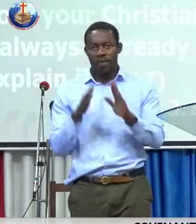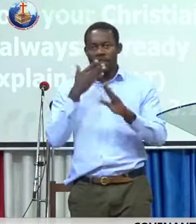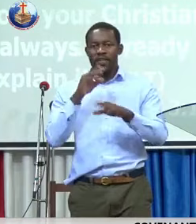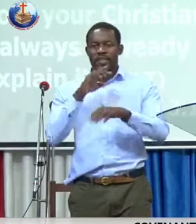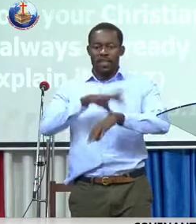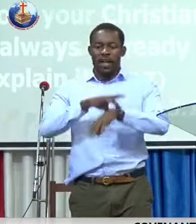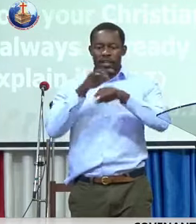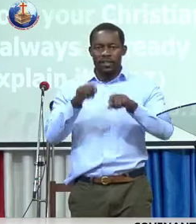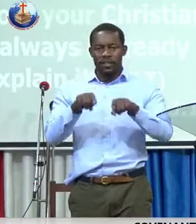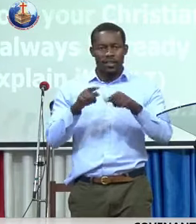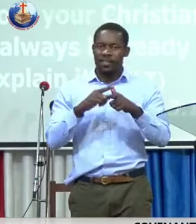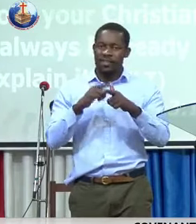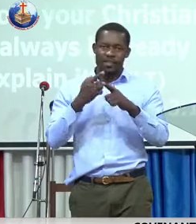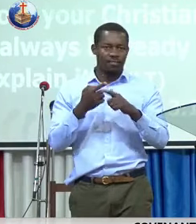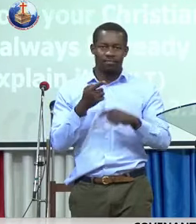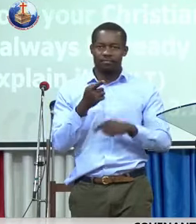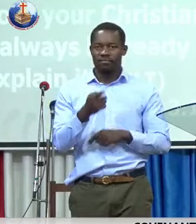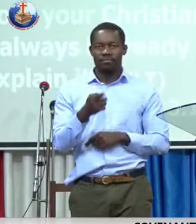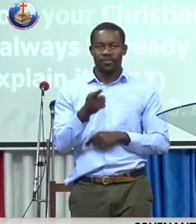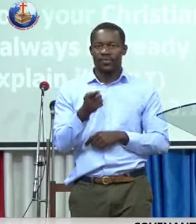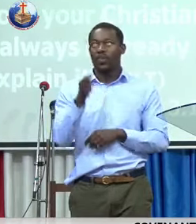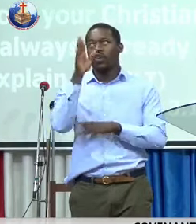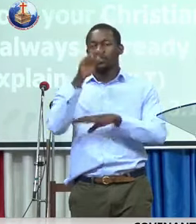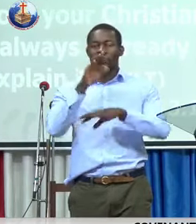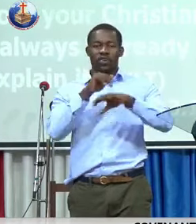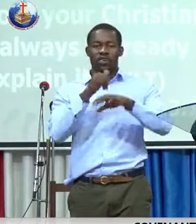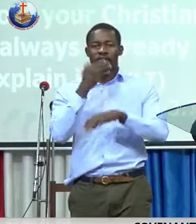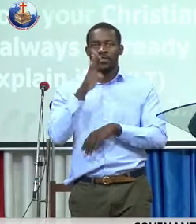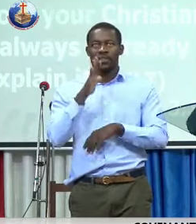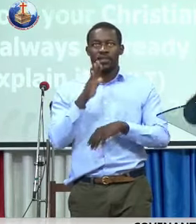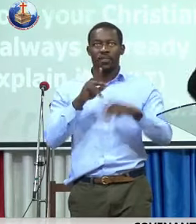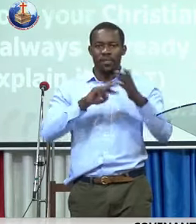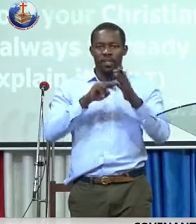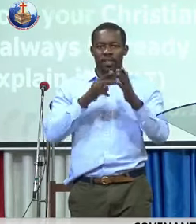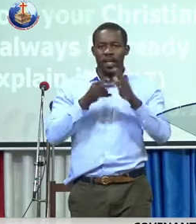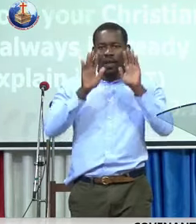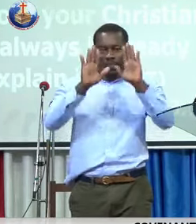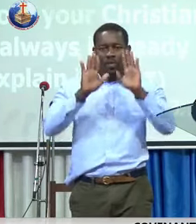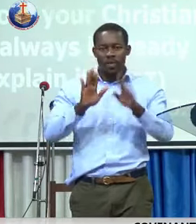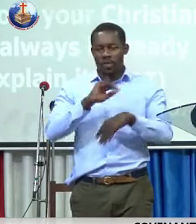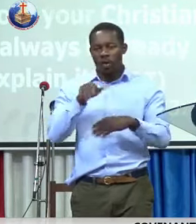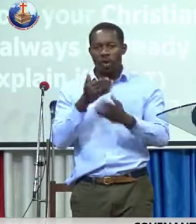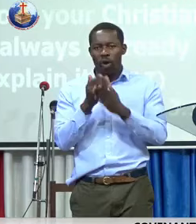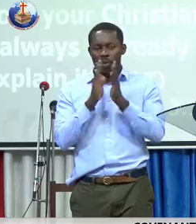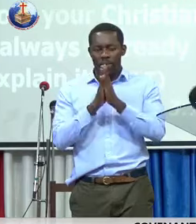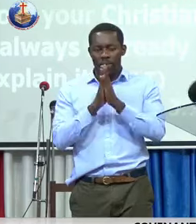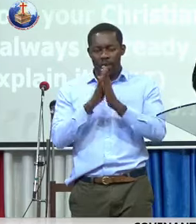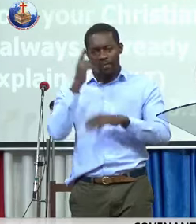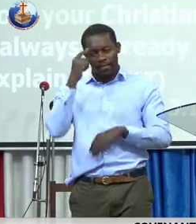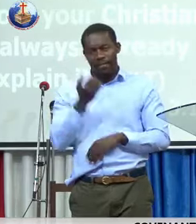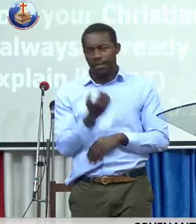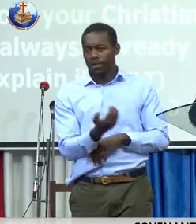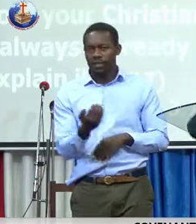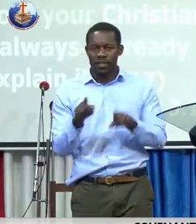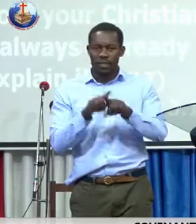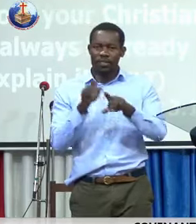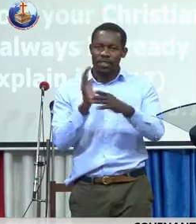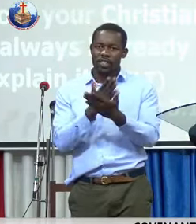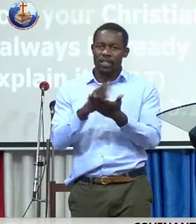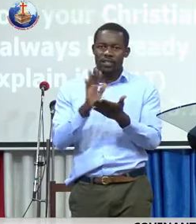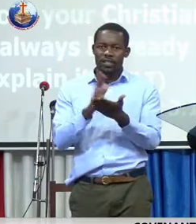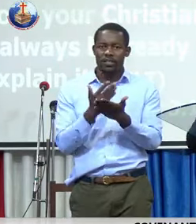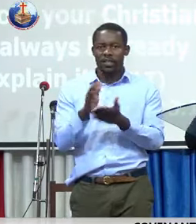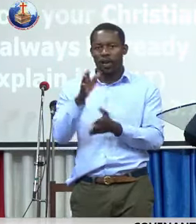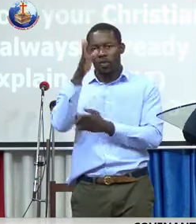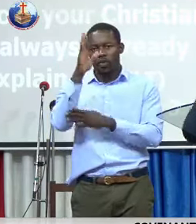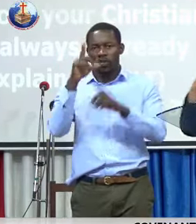mwao wakati ambapo anawazalisha kutupitia. So it is important for us to pray over our children and to share God's word with them so that